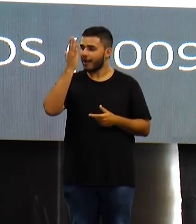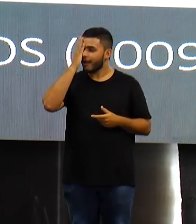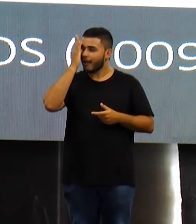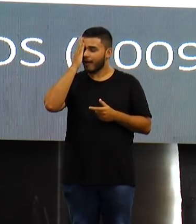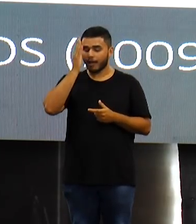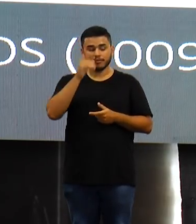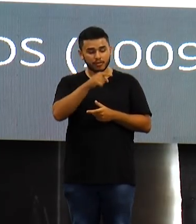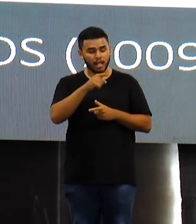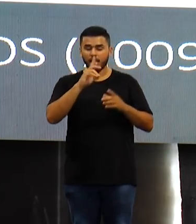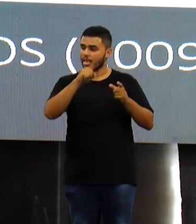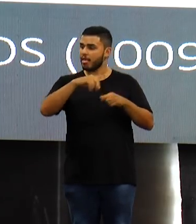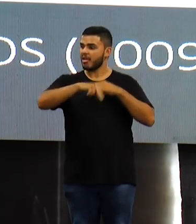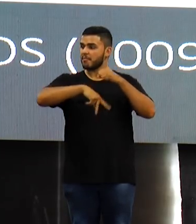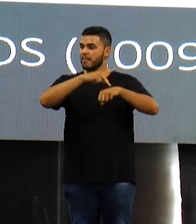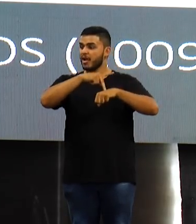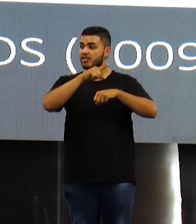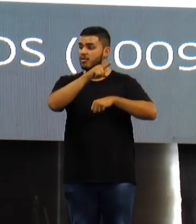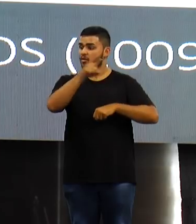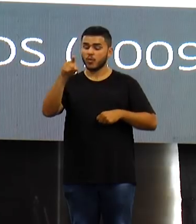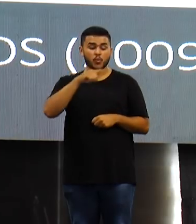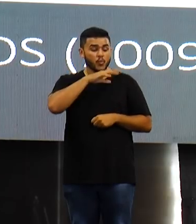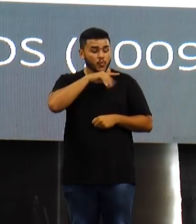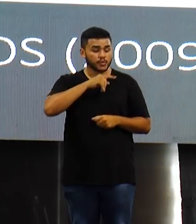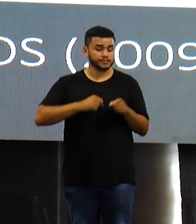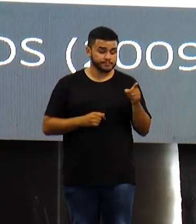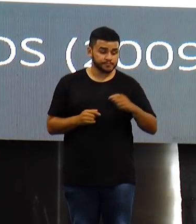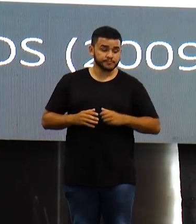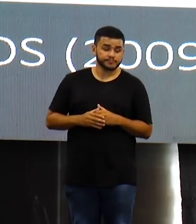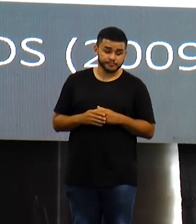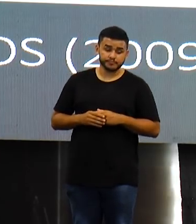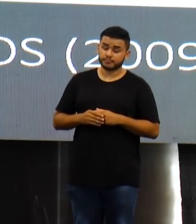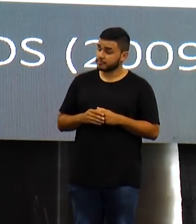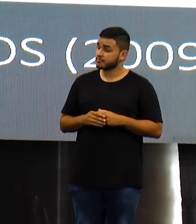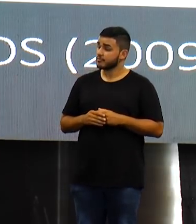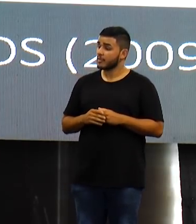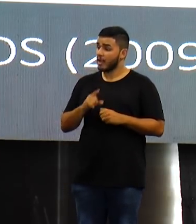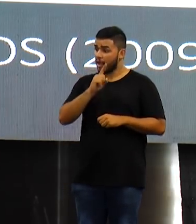sujos? Porque eles não cumpriram,